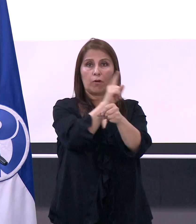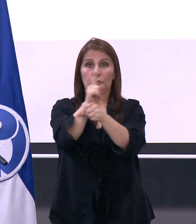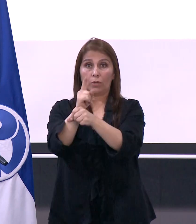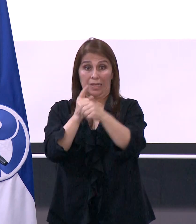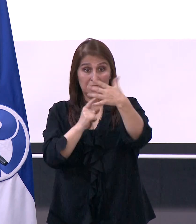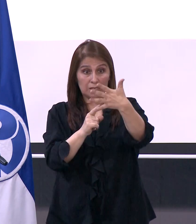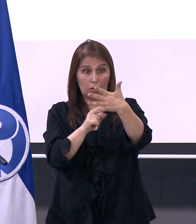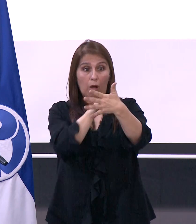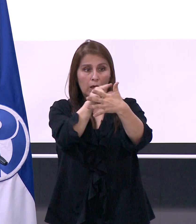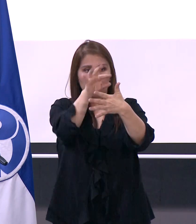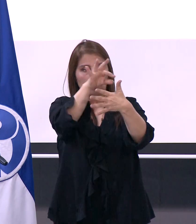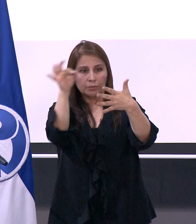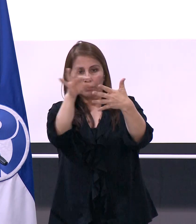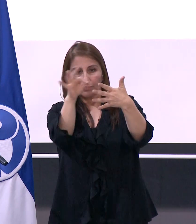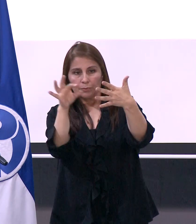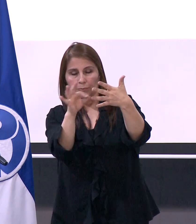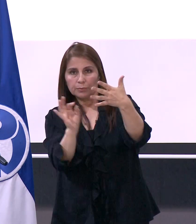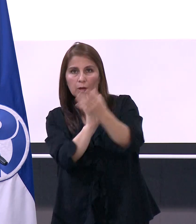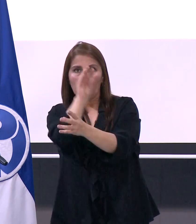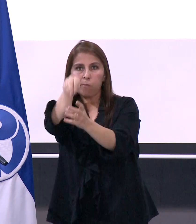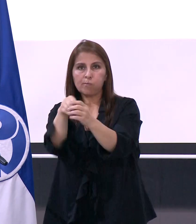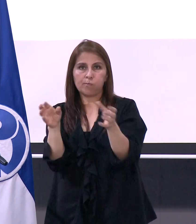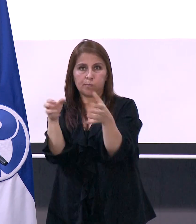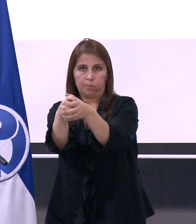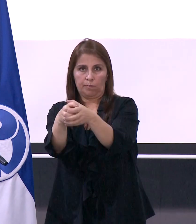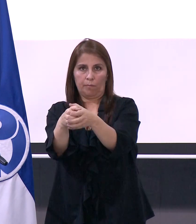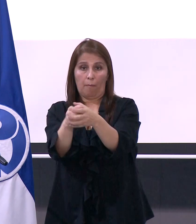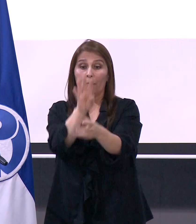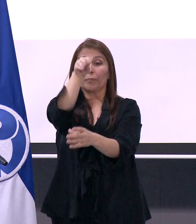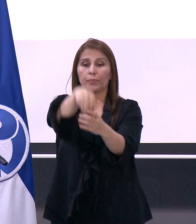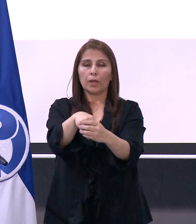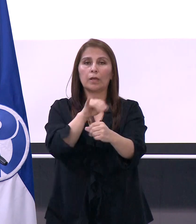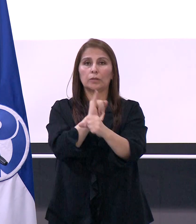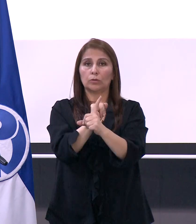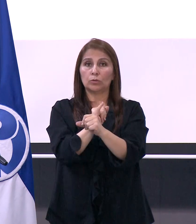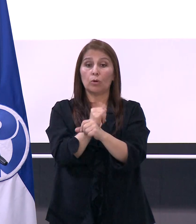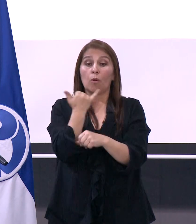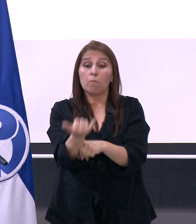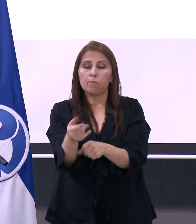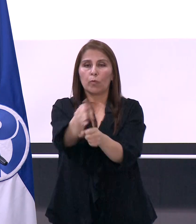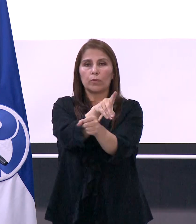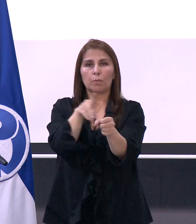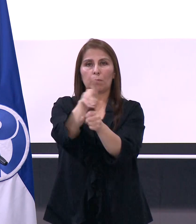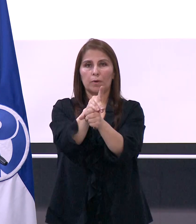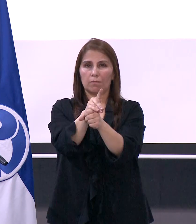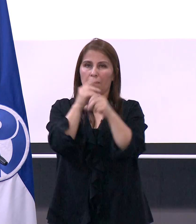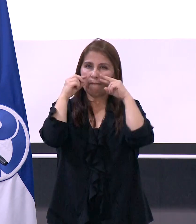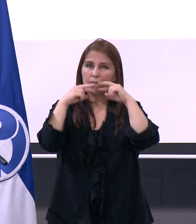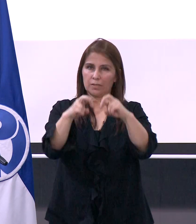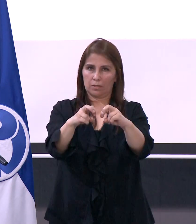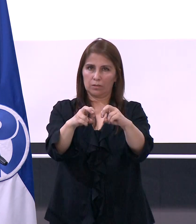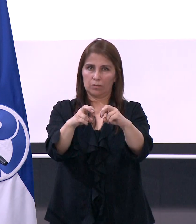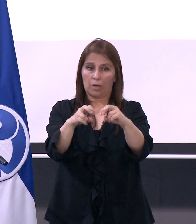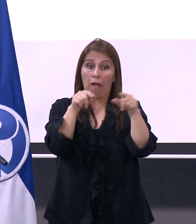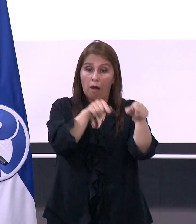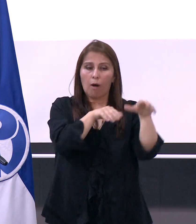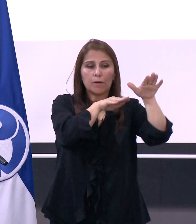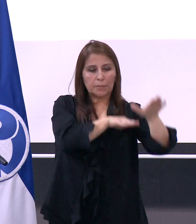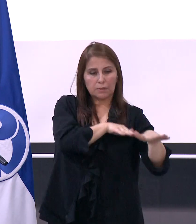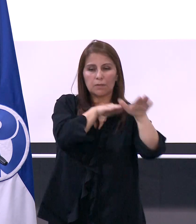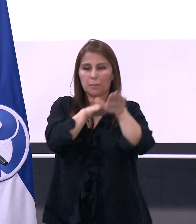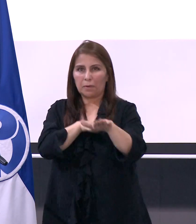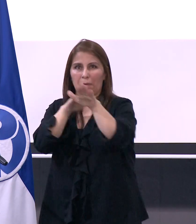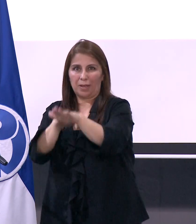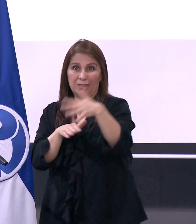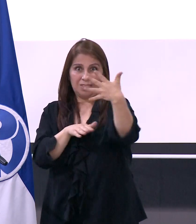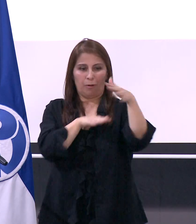cinco facultades dentro del instituto abrió un departamento de investigación con representantes de cada facultad un departamento